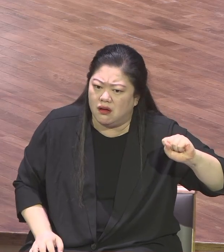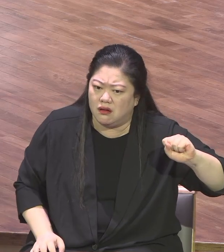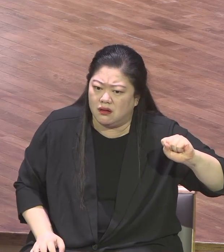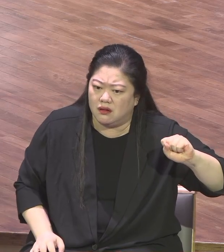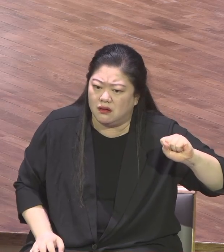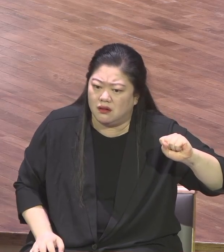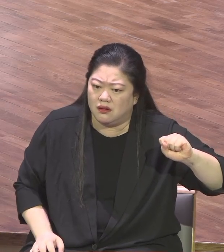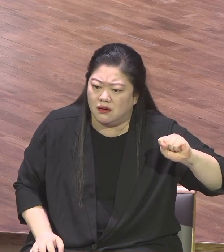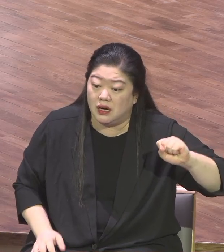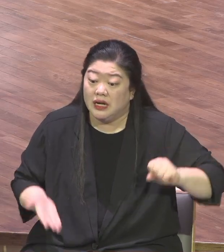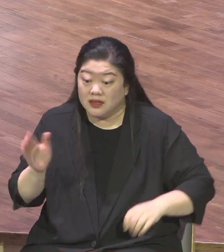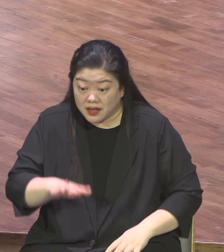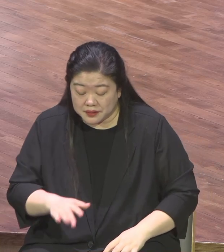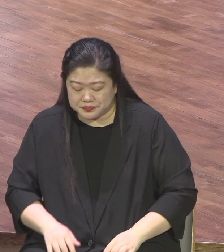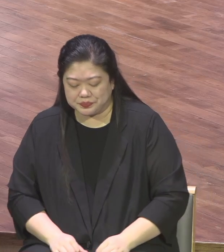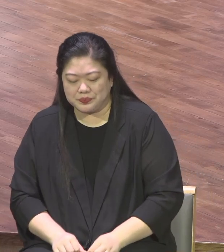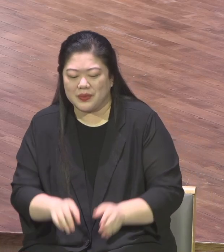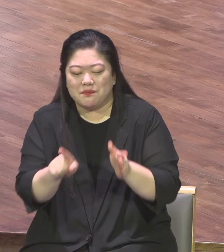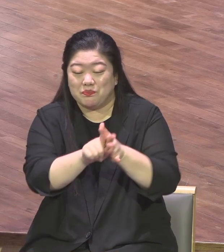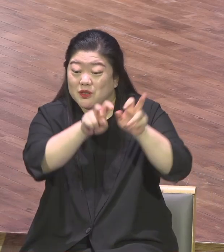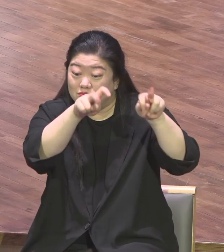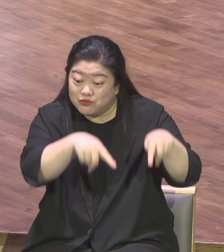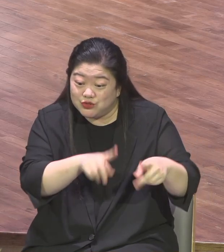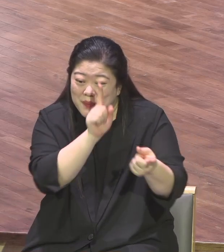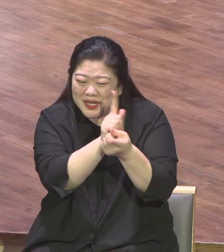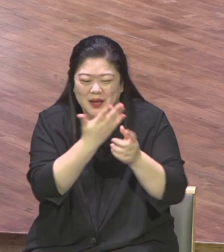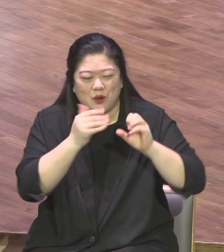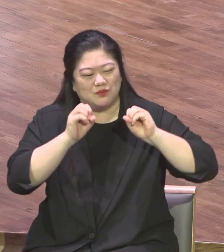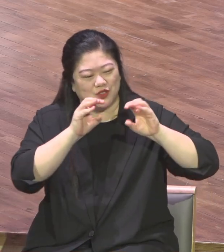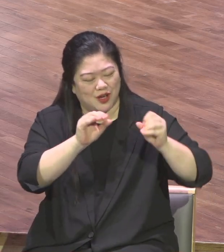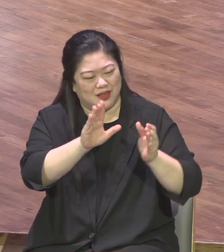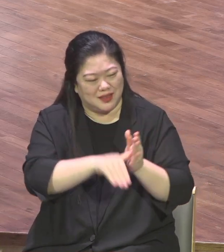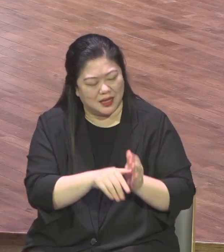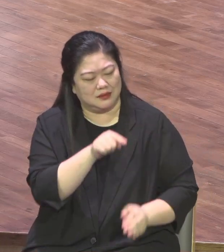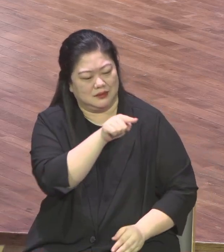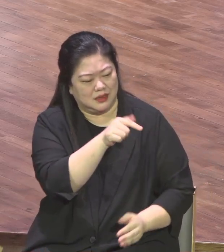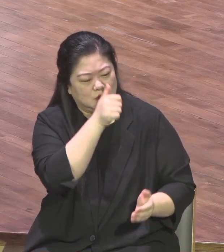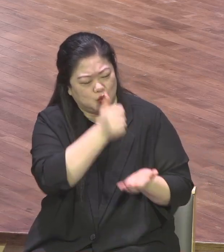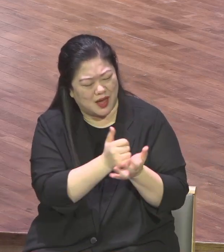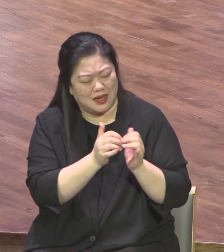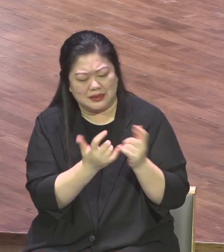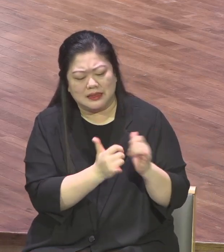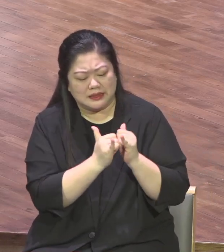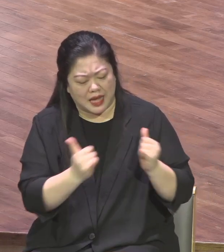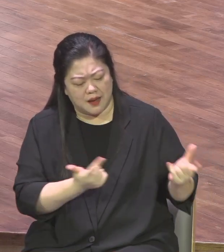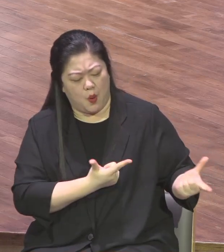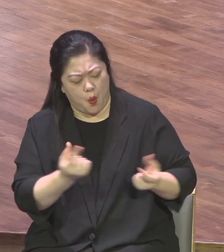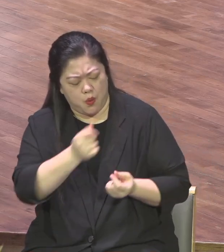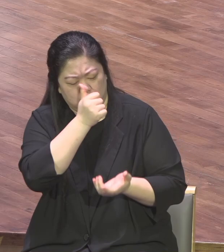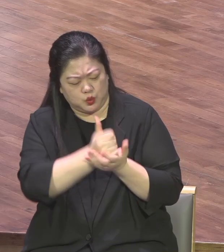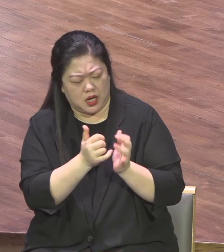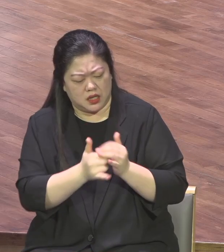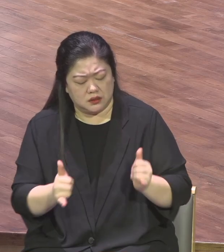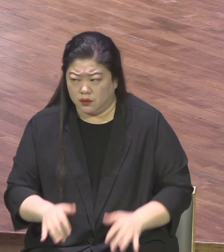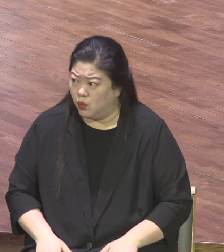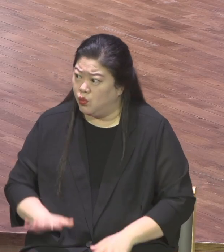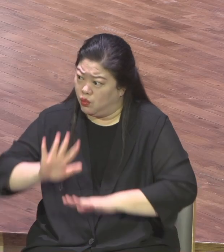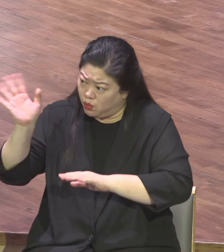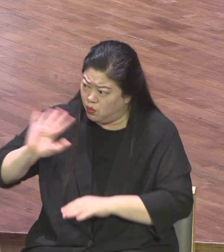개념이 달라서 그래요. 대부분의 사람들이 죄라는 것을 가지고 죄 그러면